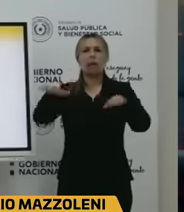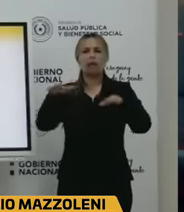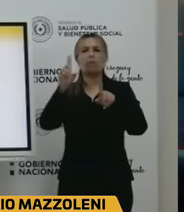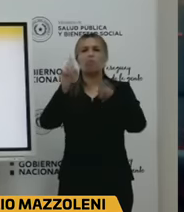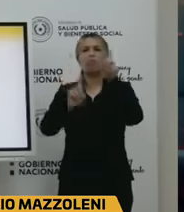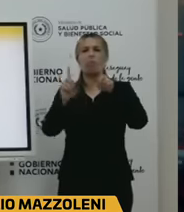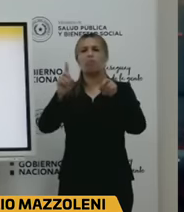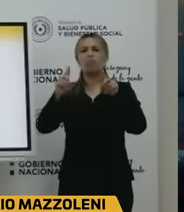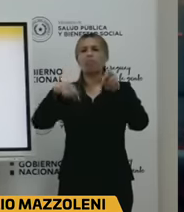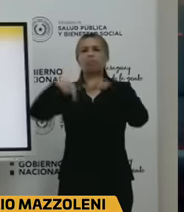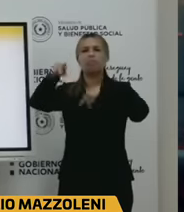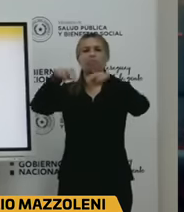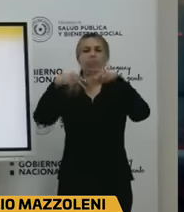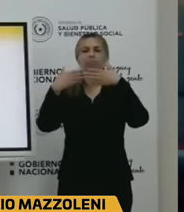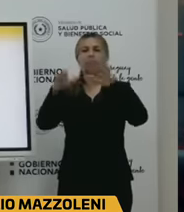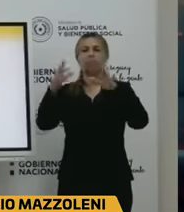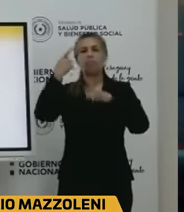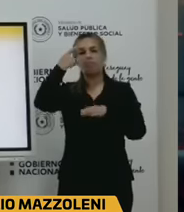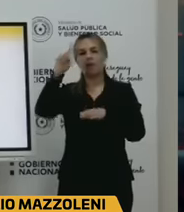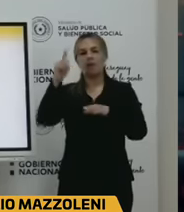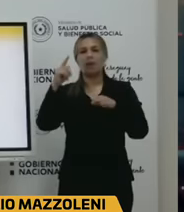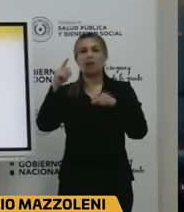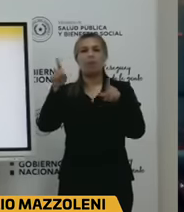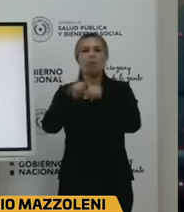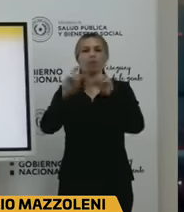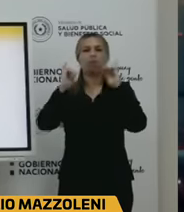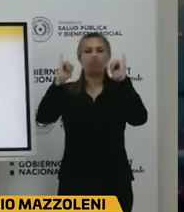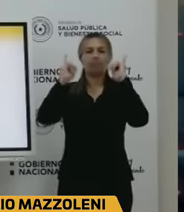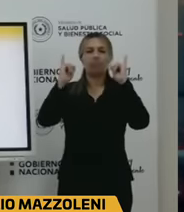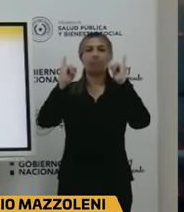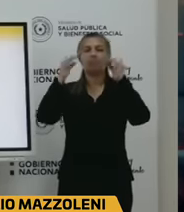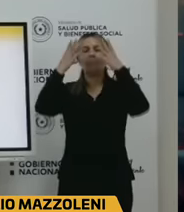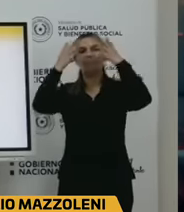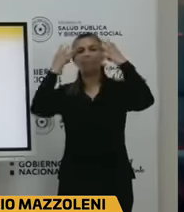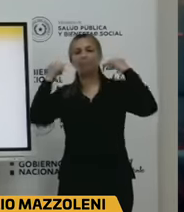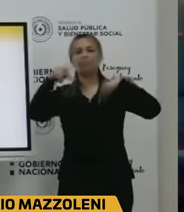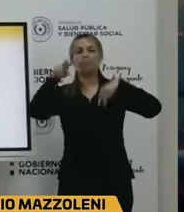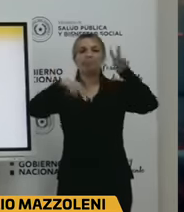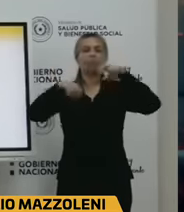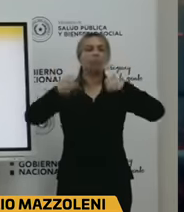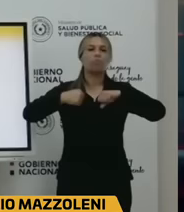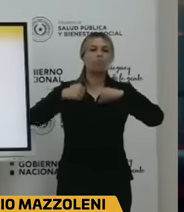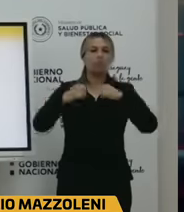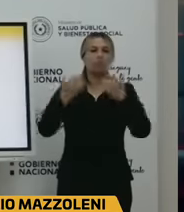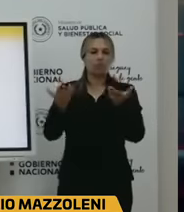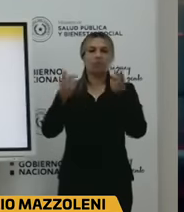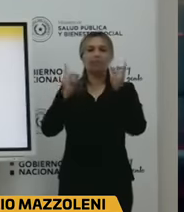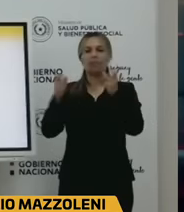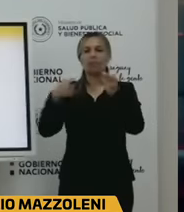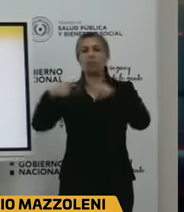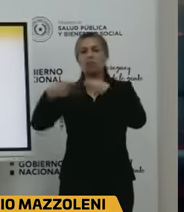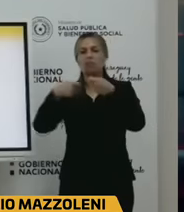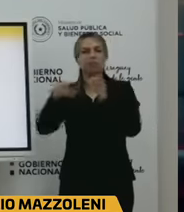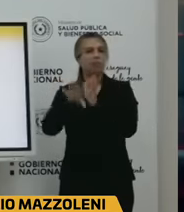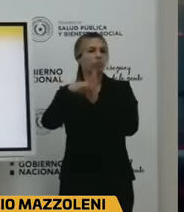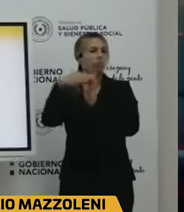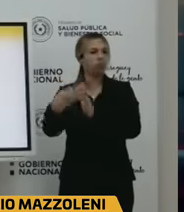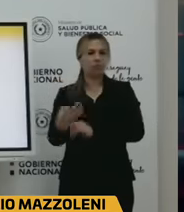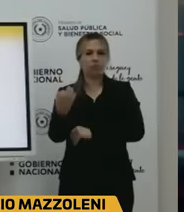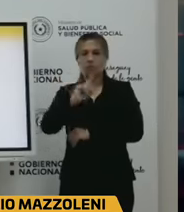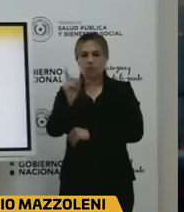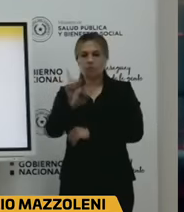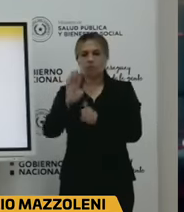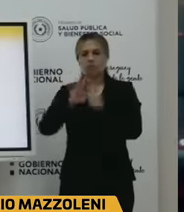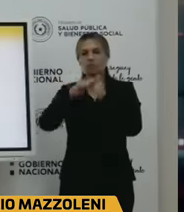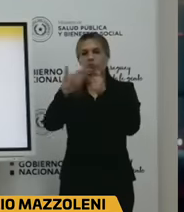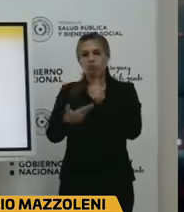espacios peatonales fundamentales para el ocio y el despeje mental? ¿Los comercios que incumplen con las recomendaciones e incluso,